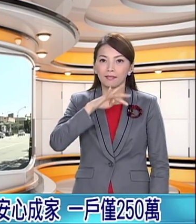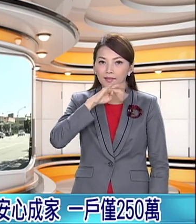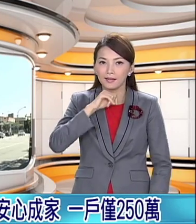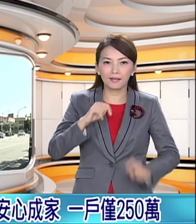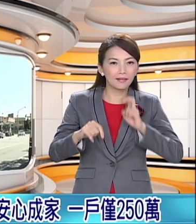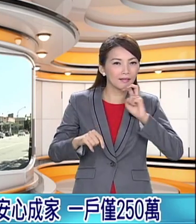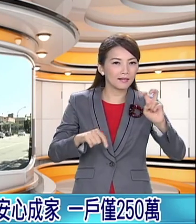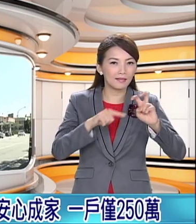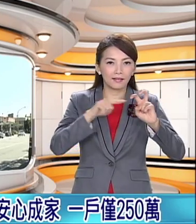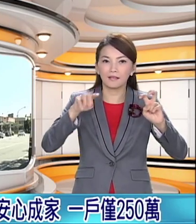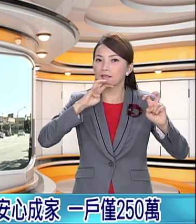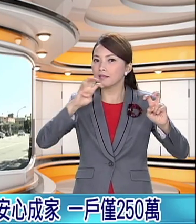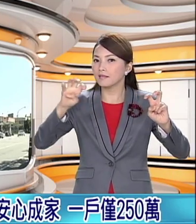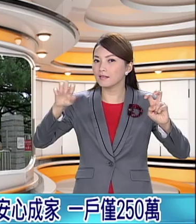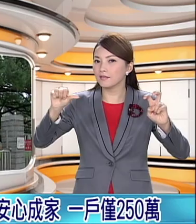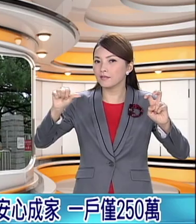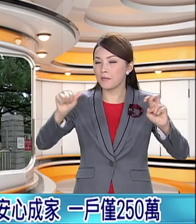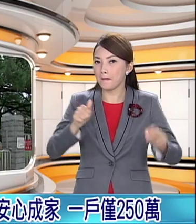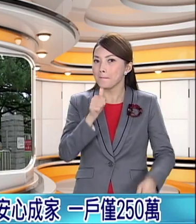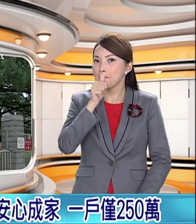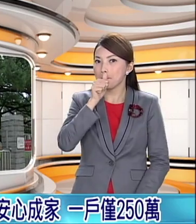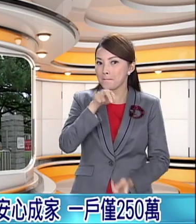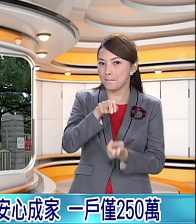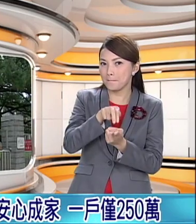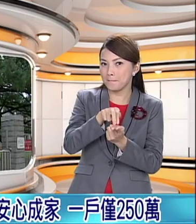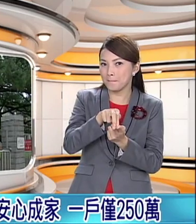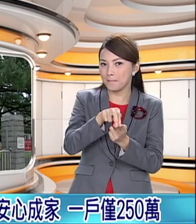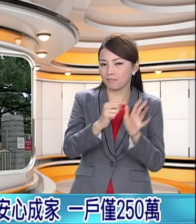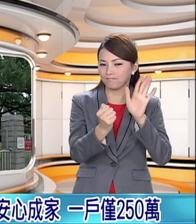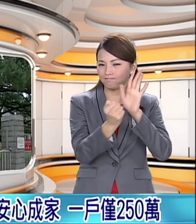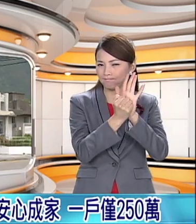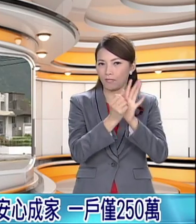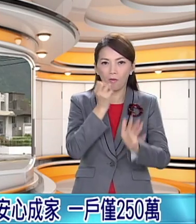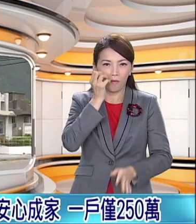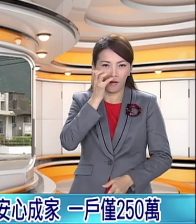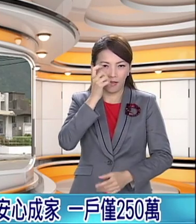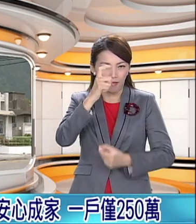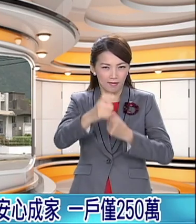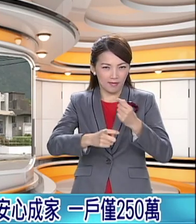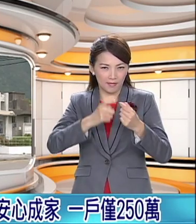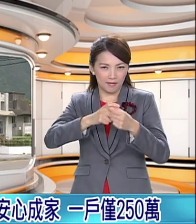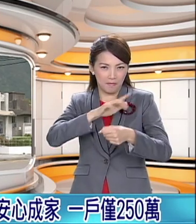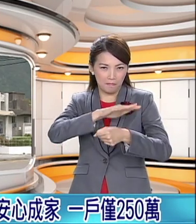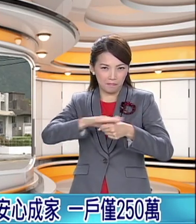20到45岁，涉及在花莲满10年的民众都可以购买。